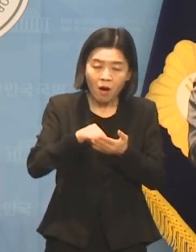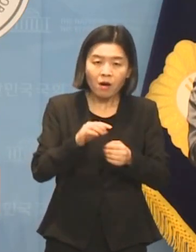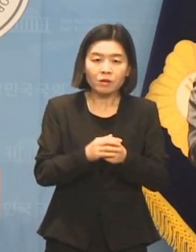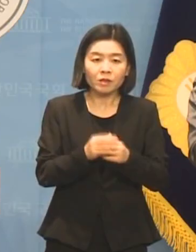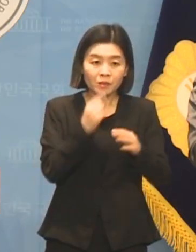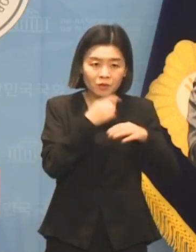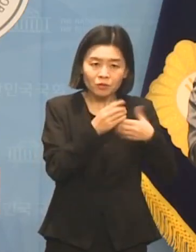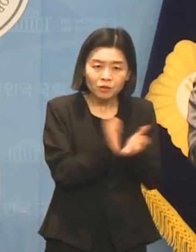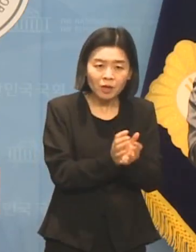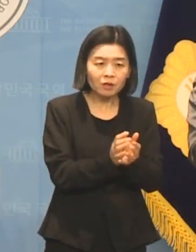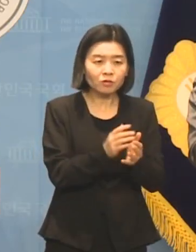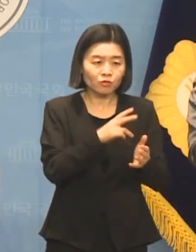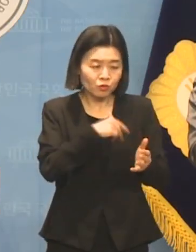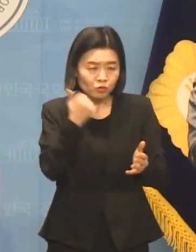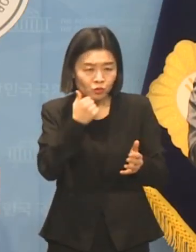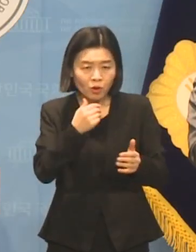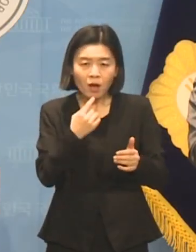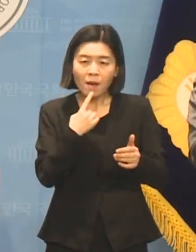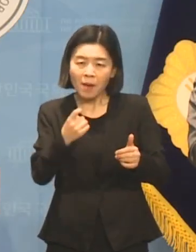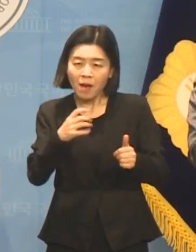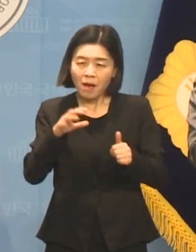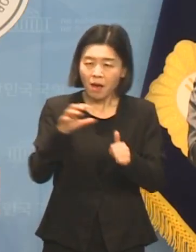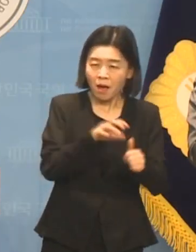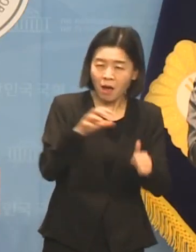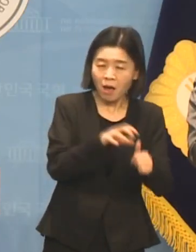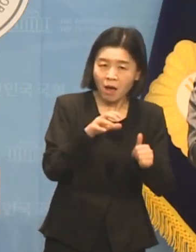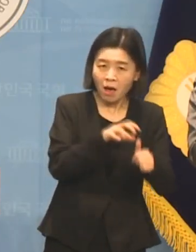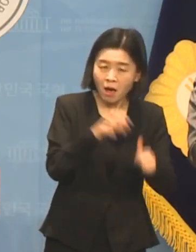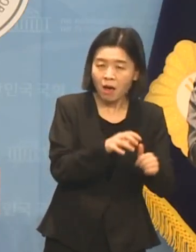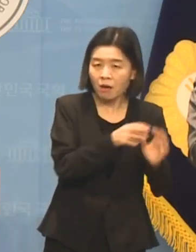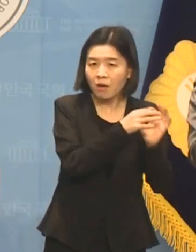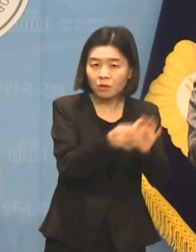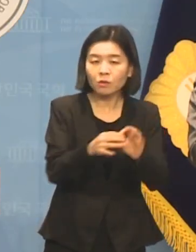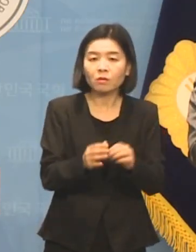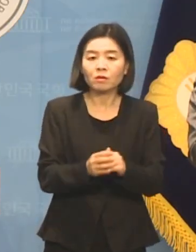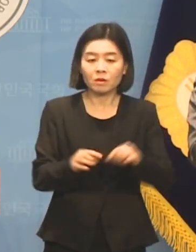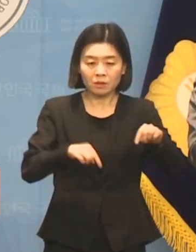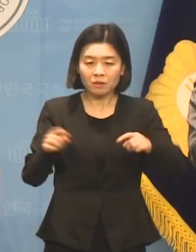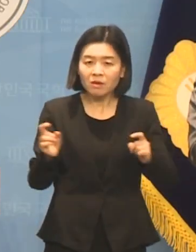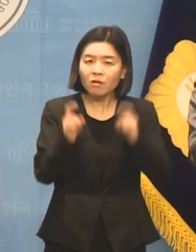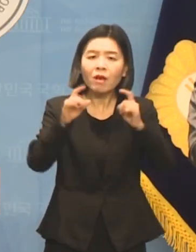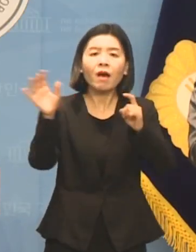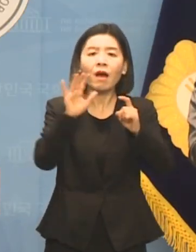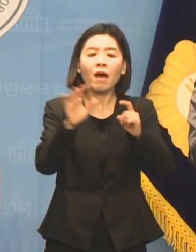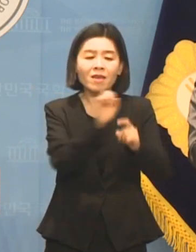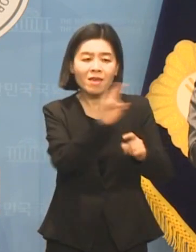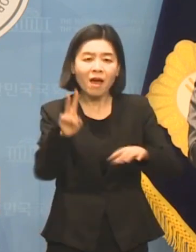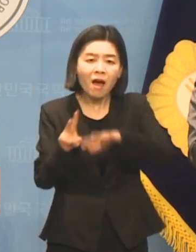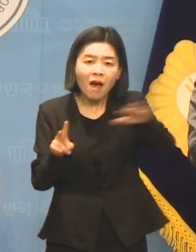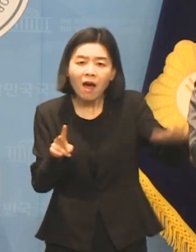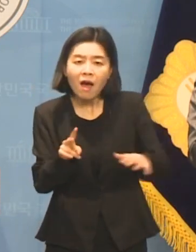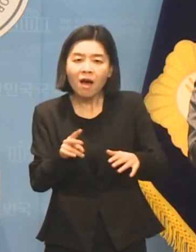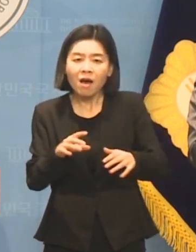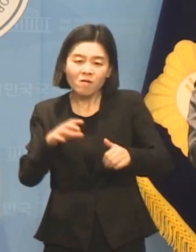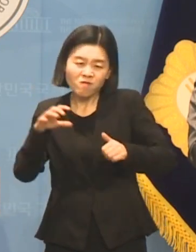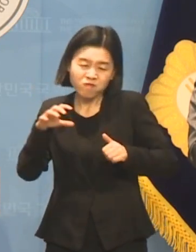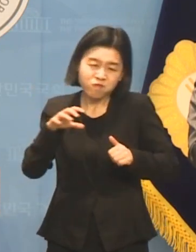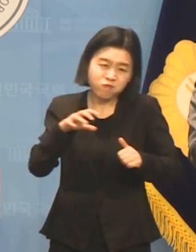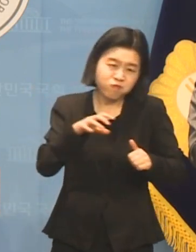인사들에 대한 살해 협박도 잇따르고 있습니다. 단순한 정쟁을 넘어 야권 인사에 대한 물리적